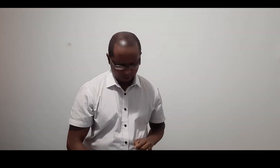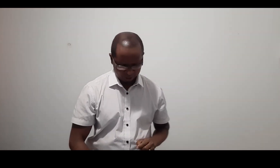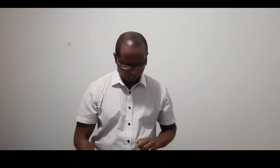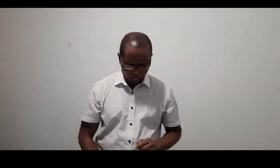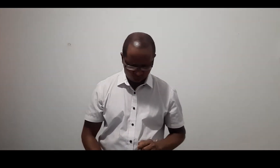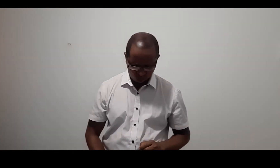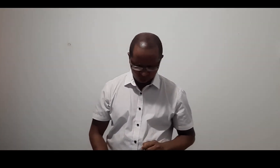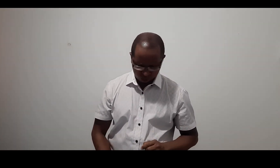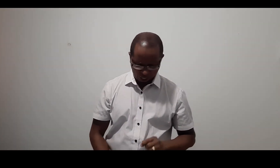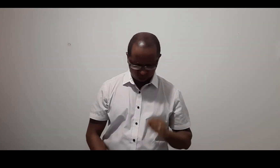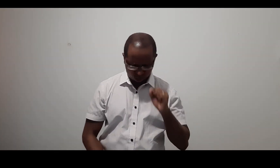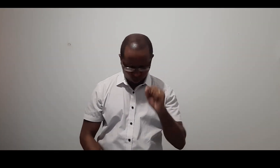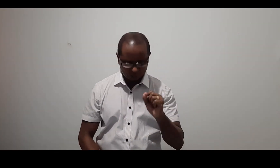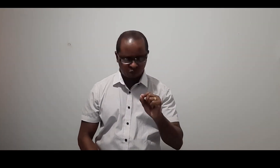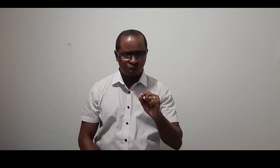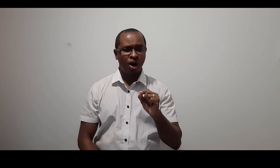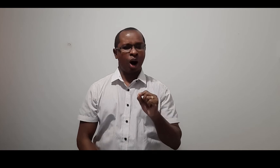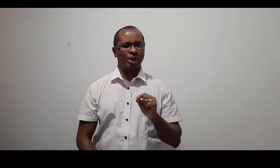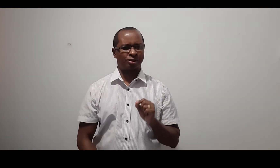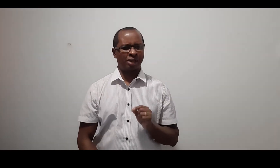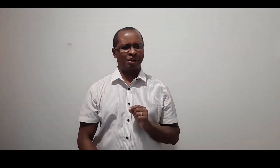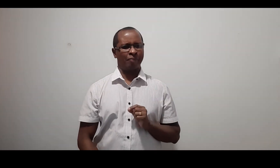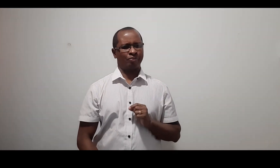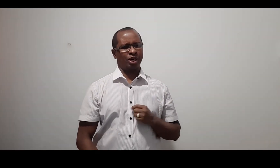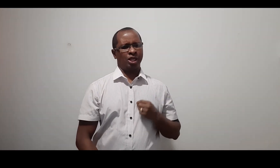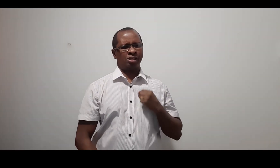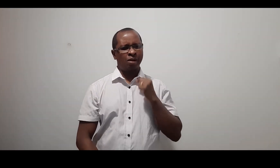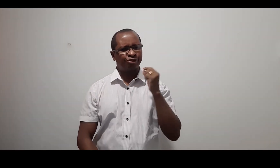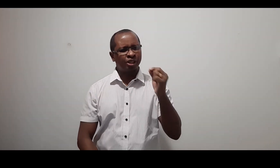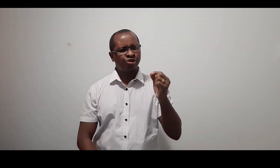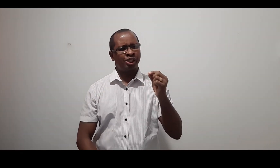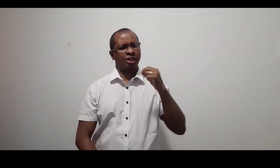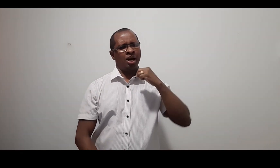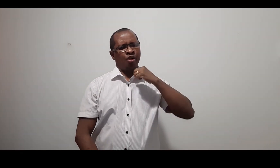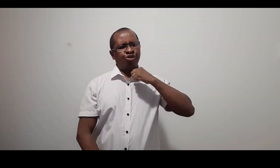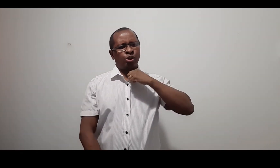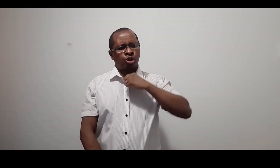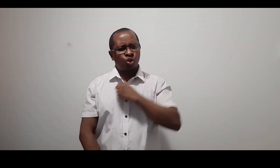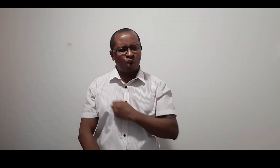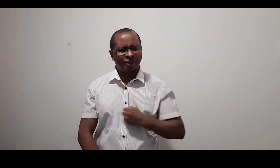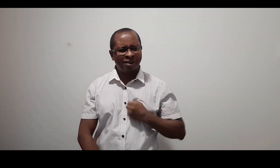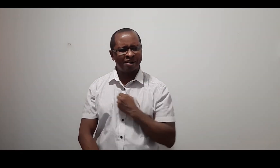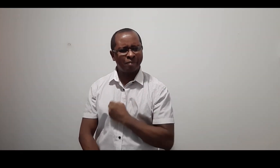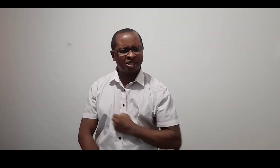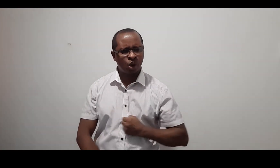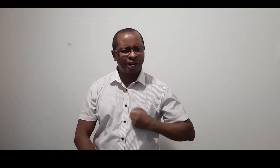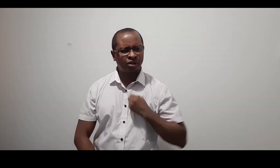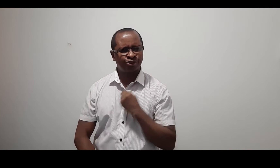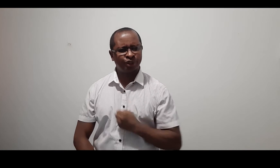ny lalàko sady ho soratako ao an-tsainy sy amy vady fisaka, fa ny soratan'andriamanitra ao anatin'ny fonao